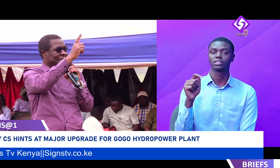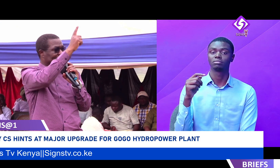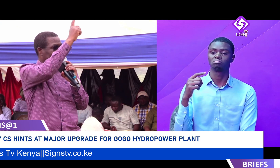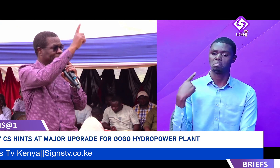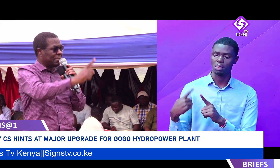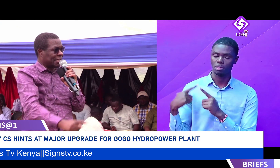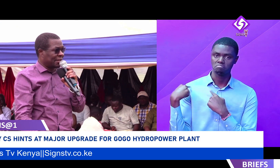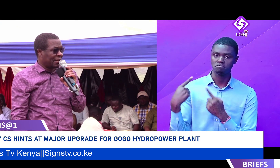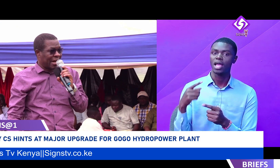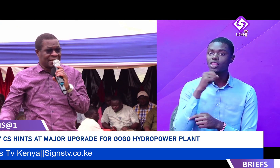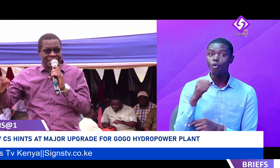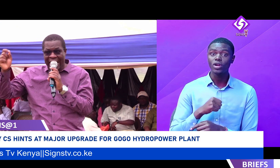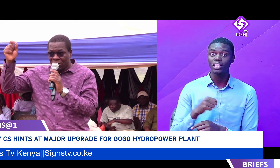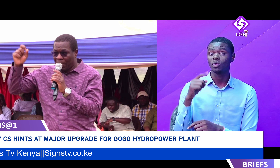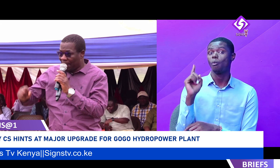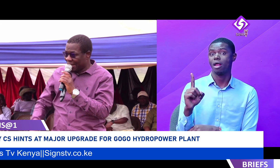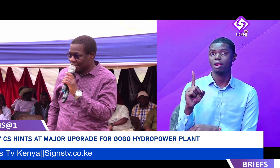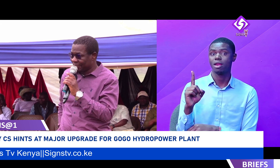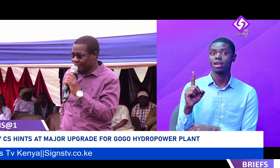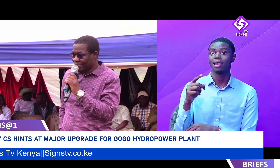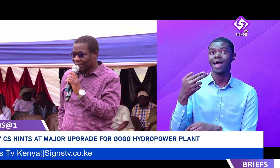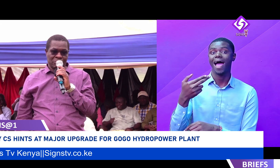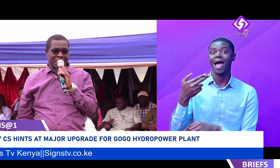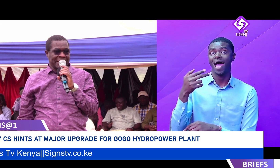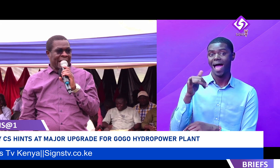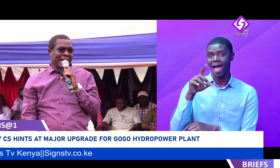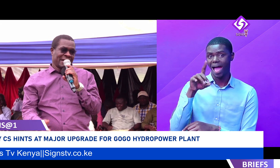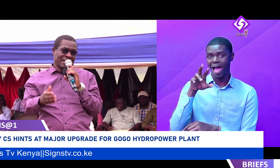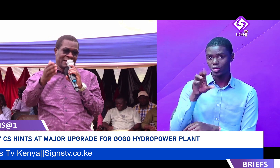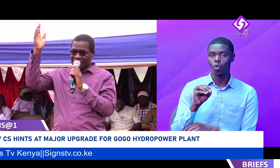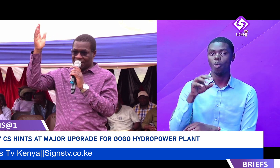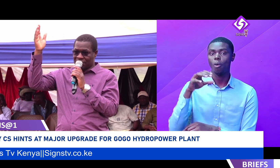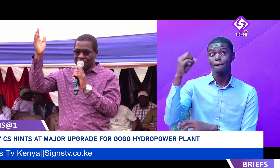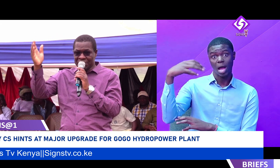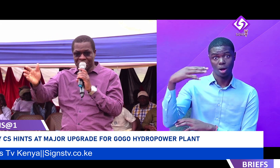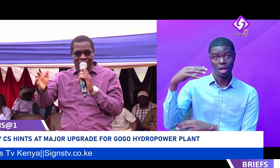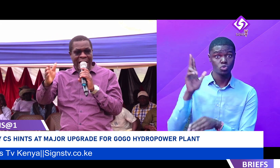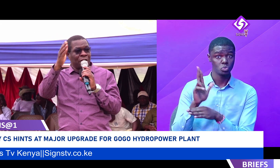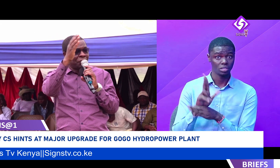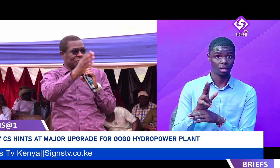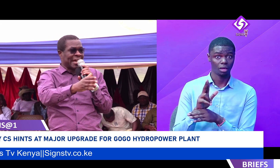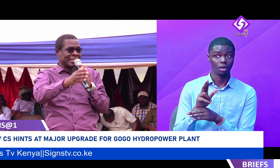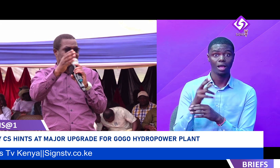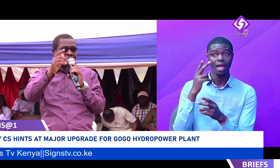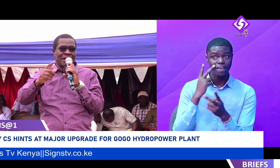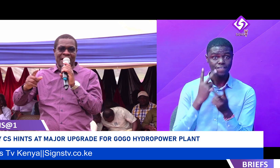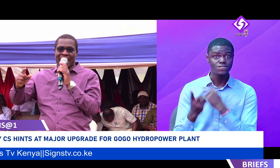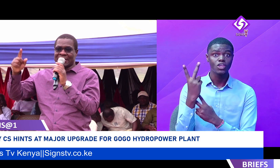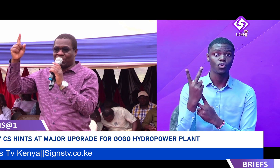in this republic, at least hydropower plant. Kupitia kwa vision au foresight ya Mheshimiwa Rais